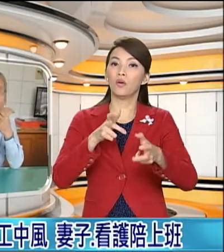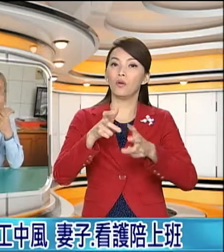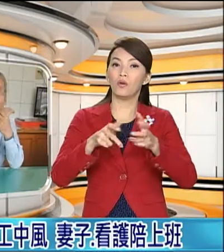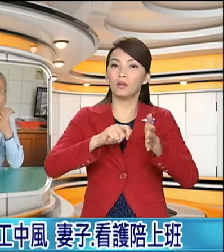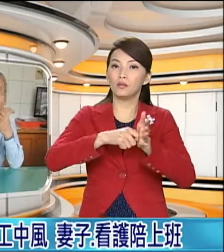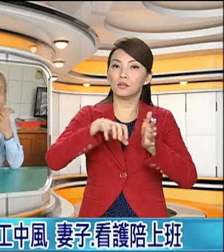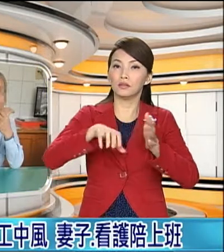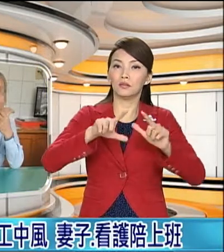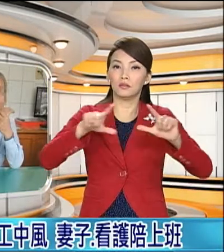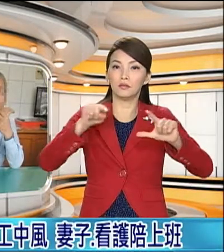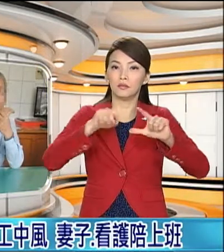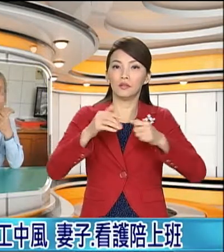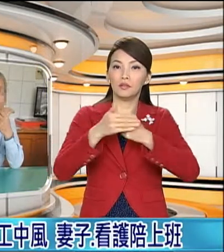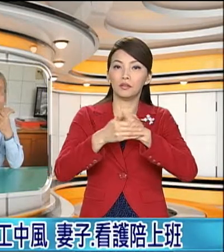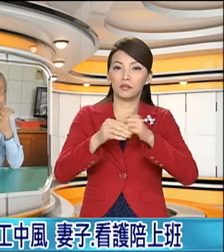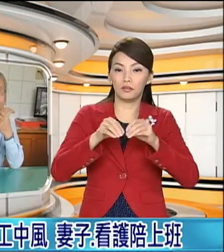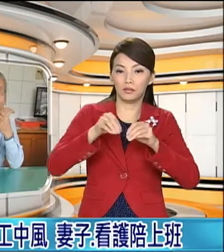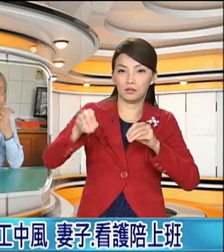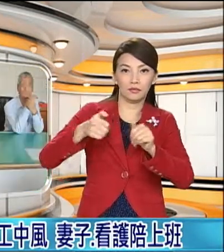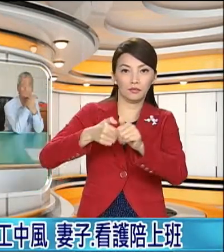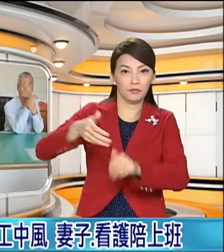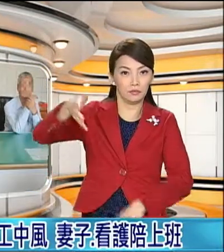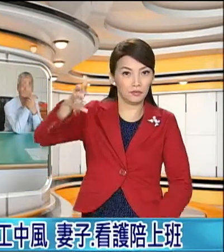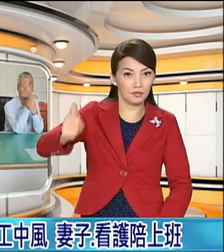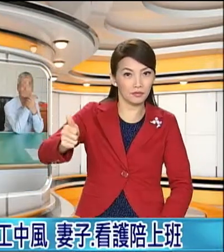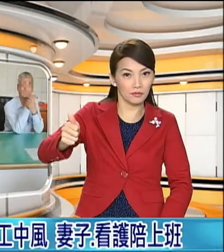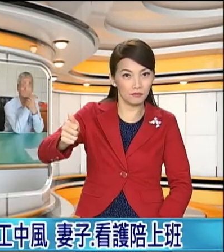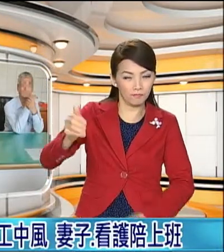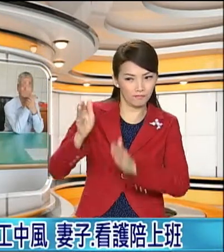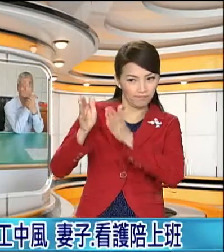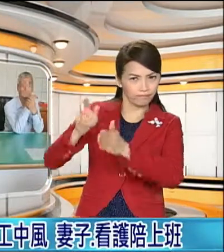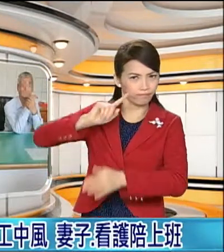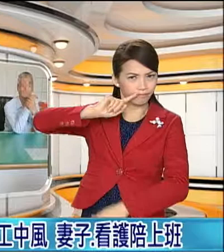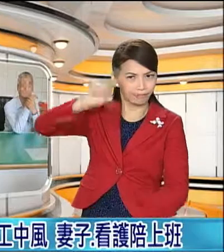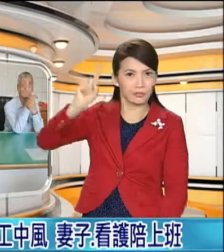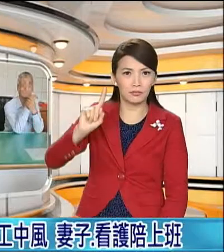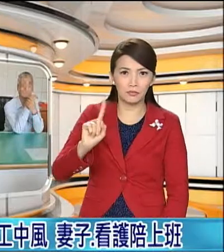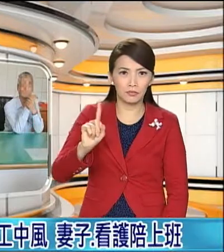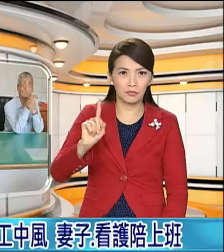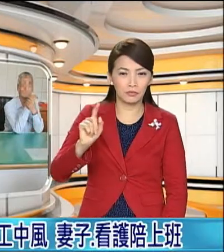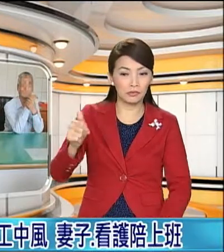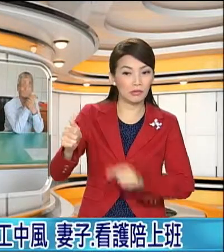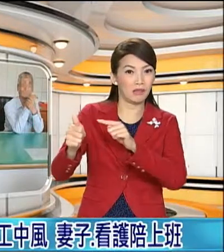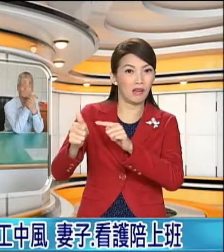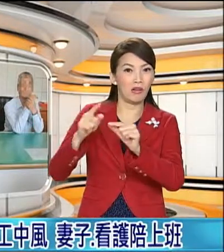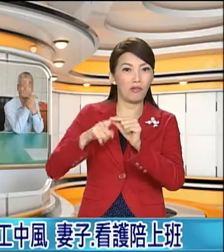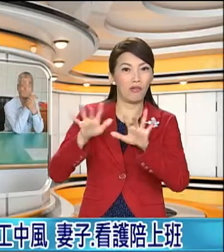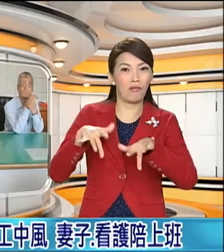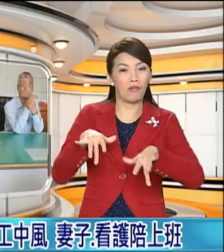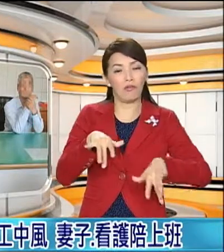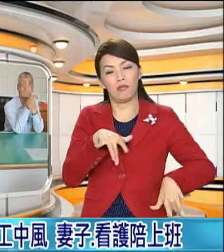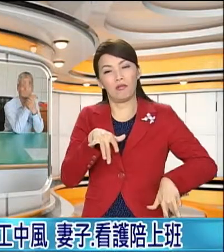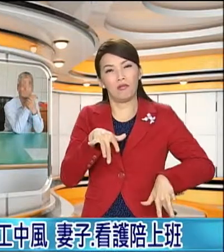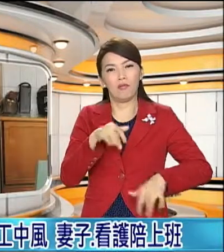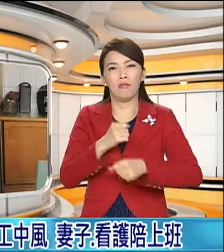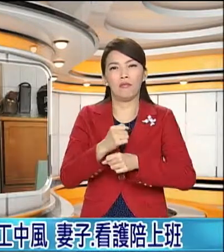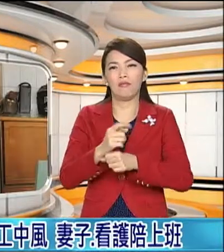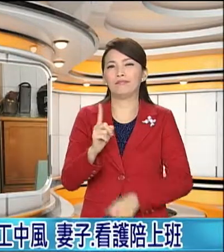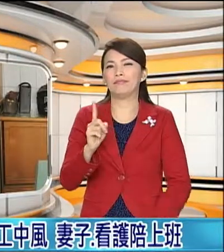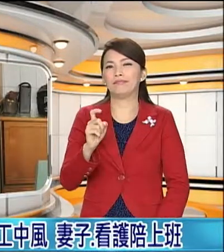中油嘉义太保站一名副站长被投诉中风之后已经没有办法工作，还是